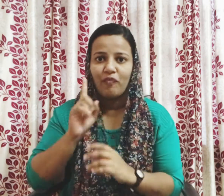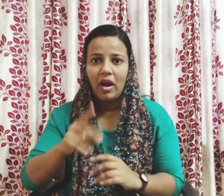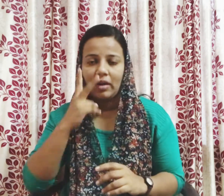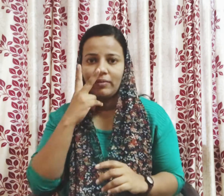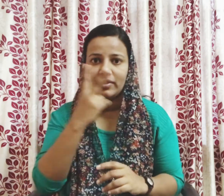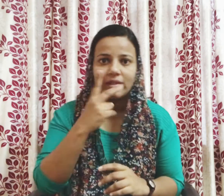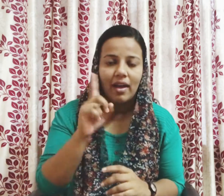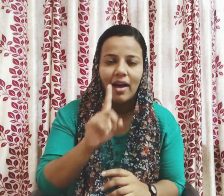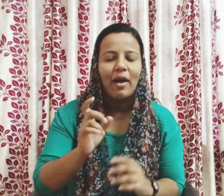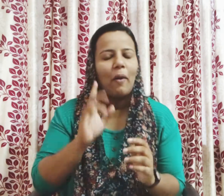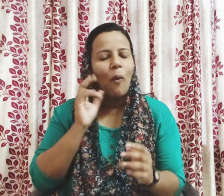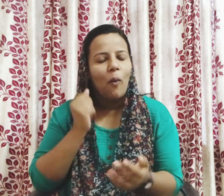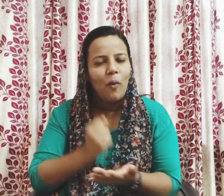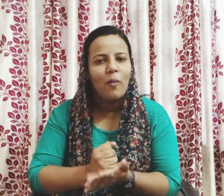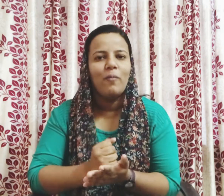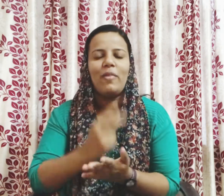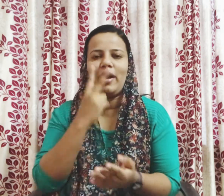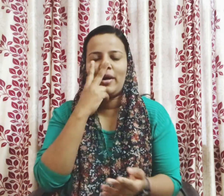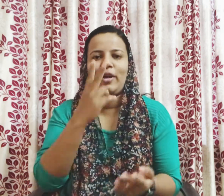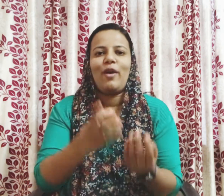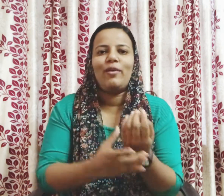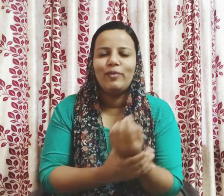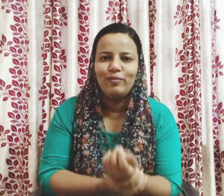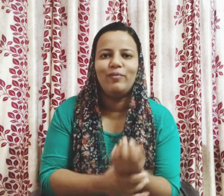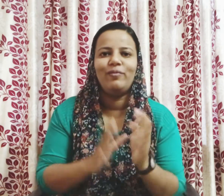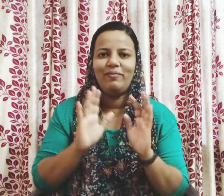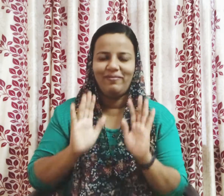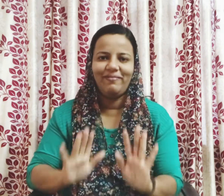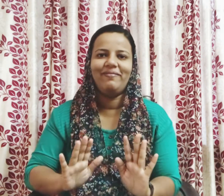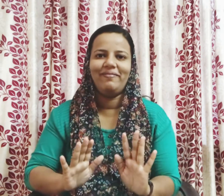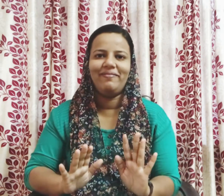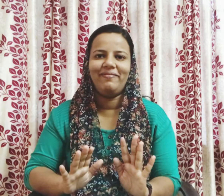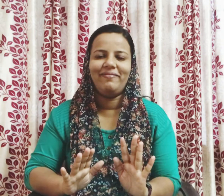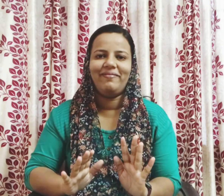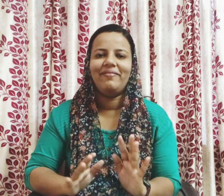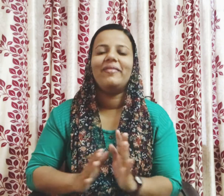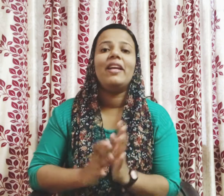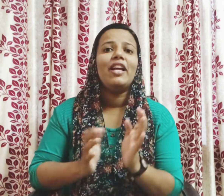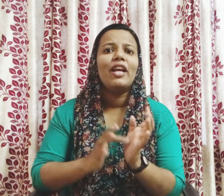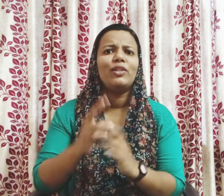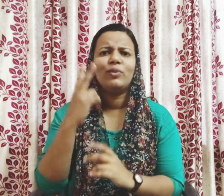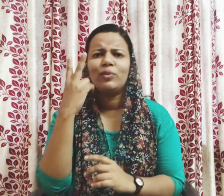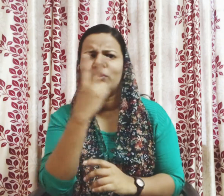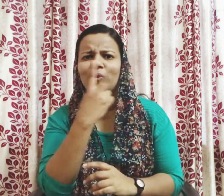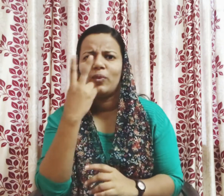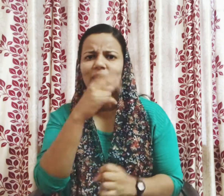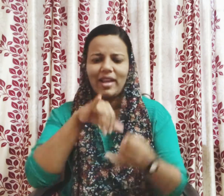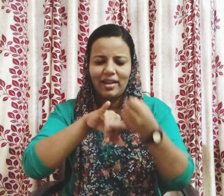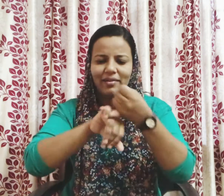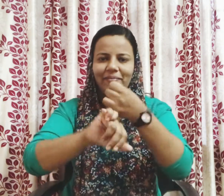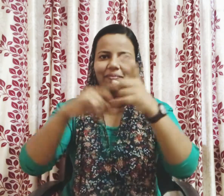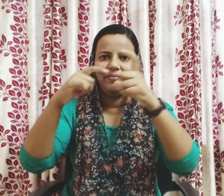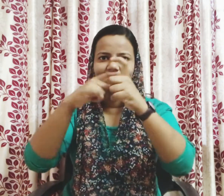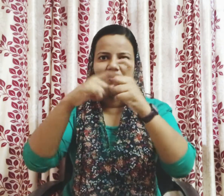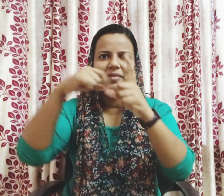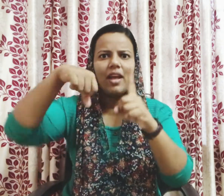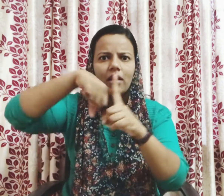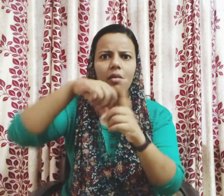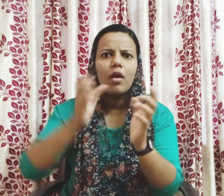അന്വേഷിക്കുന്നവർ എന്നെ കണ്ടെത്തും. ആമേൻ. അപ്പം ഇവിടെ നമ്മൾ കർത്താവിനെ അന്വേഷിക്കുക, അപ്പം കണ്ടെത്തും. അതിൻ്റെ അർത്ഥം കർത്താവ് എവിടെയെങ്കിലും പോയെന്നാണോ?